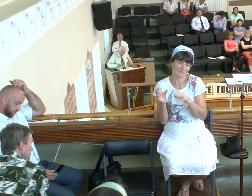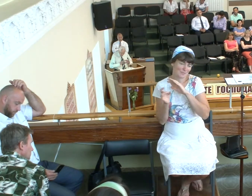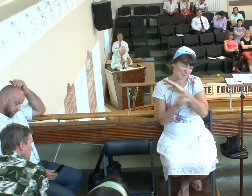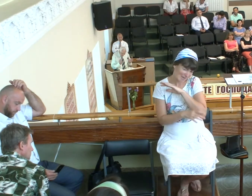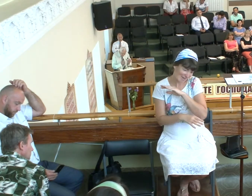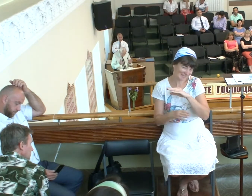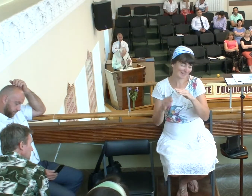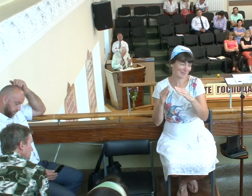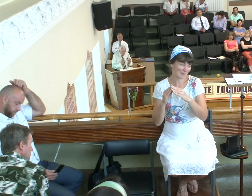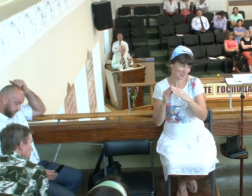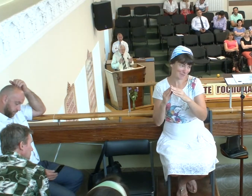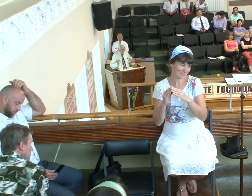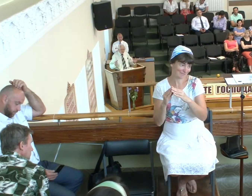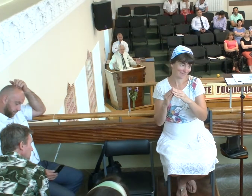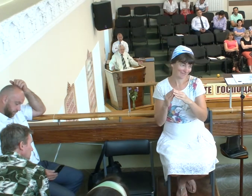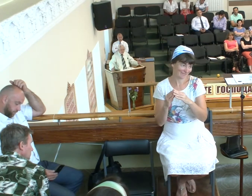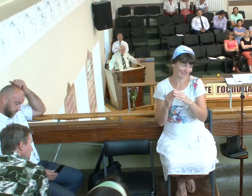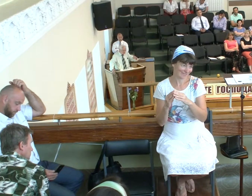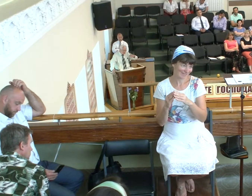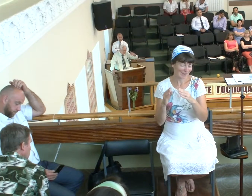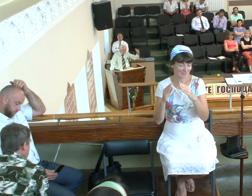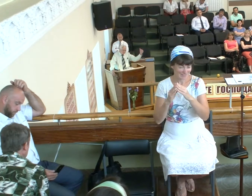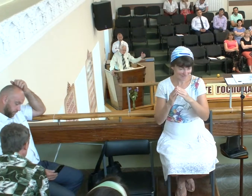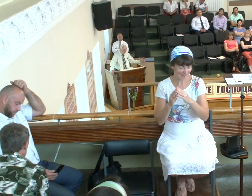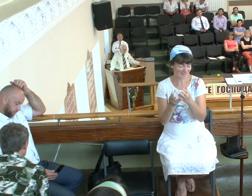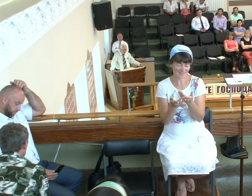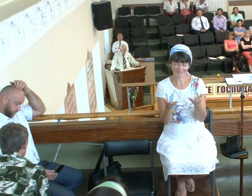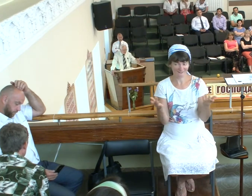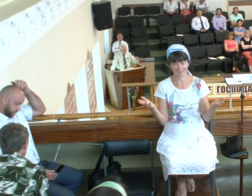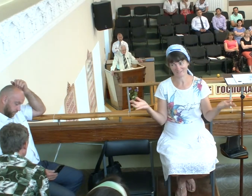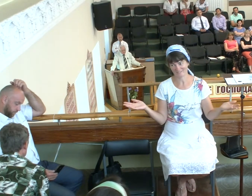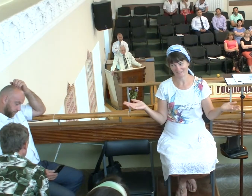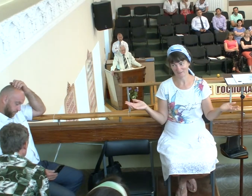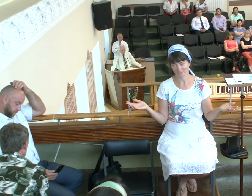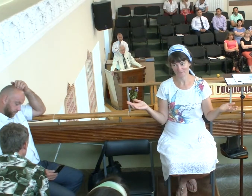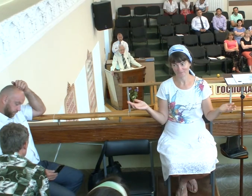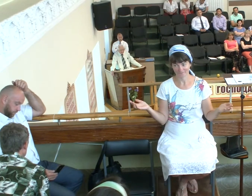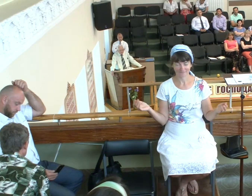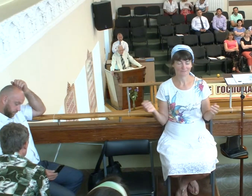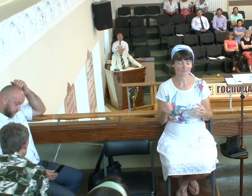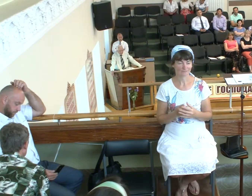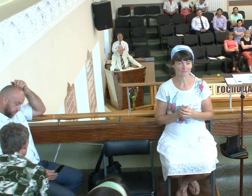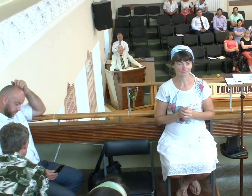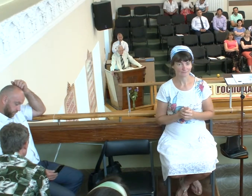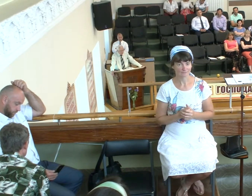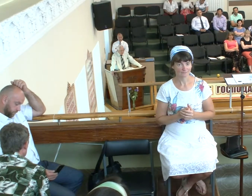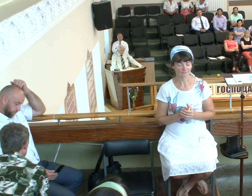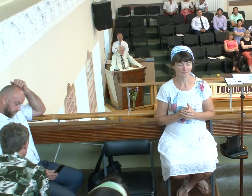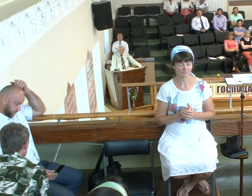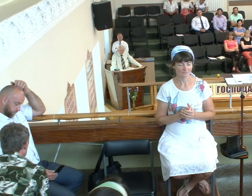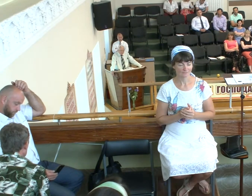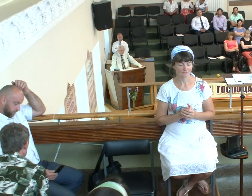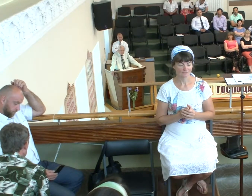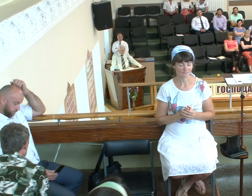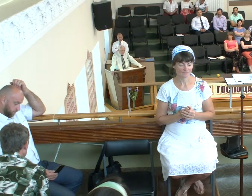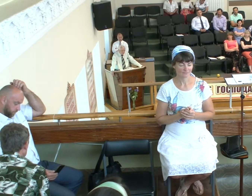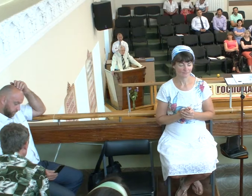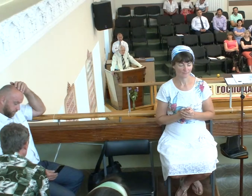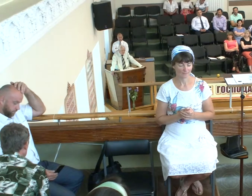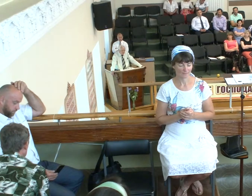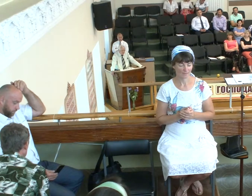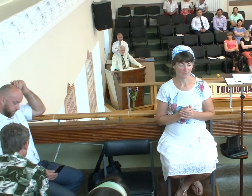Ну, сами церкви, они разные. Но вот здание мы посмотрели, внутри посмотрели, 4, наверное, здания